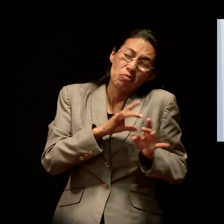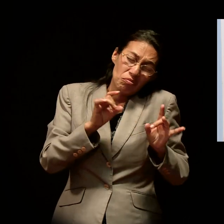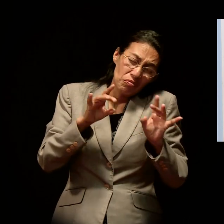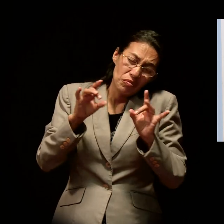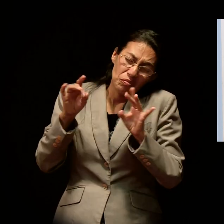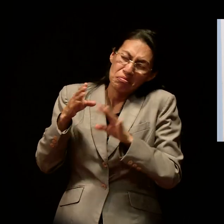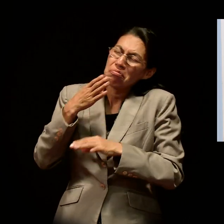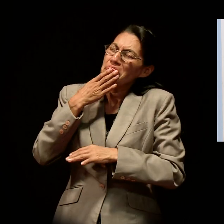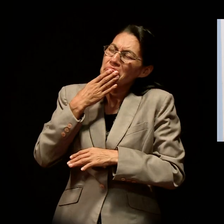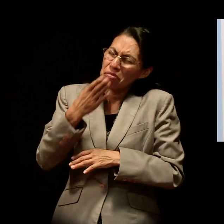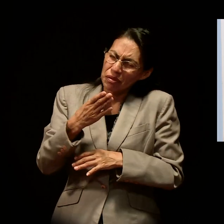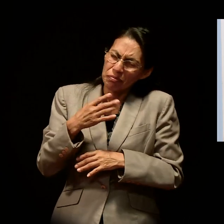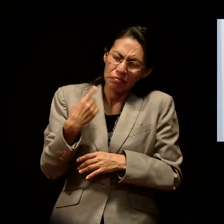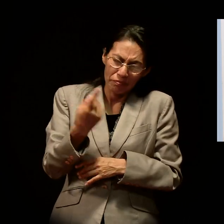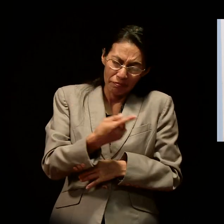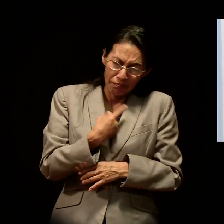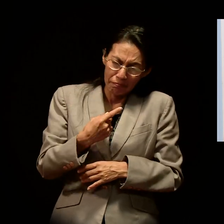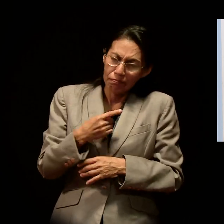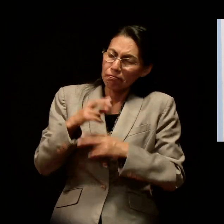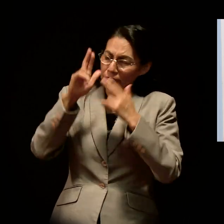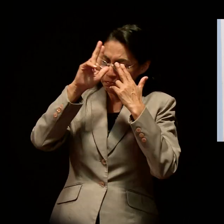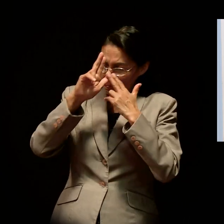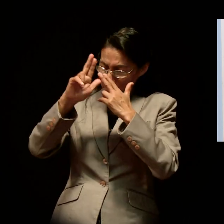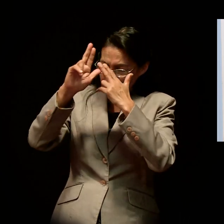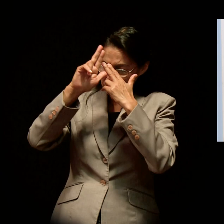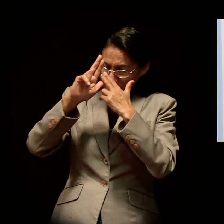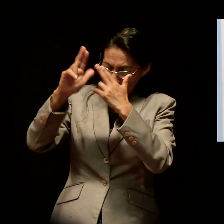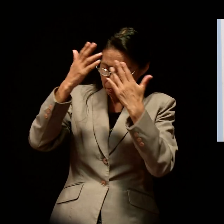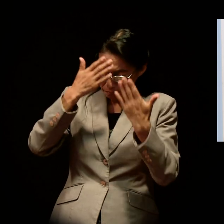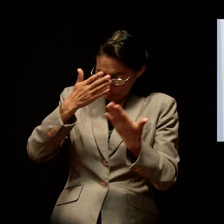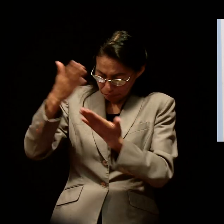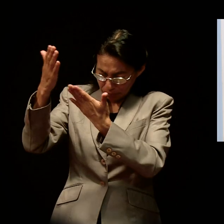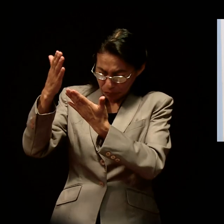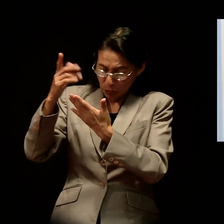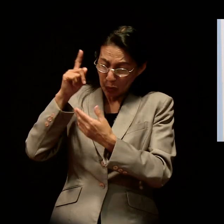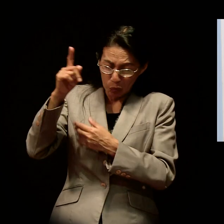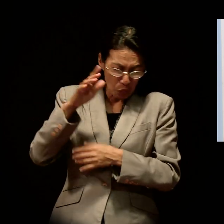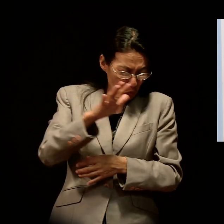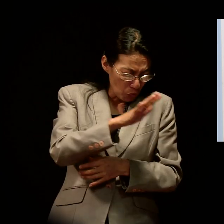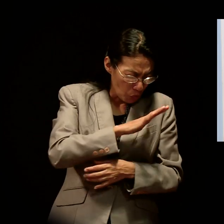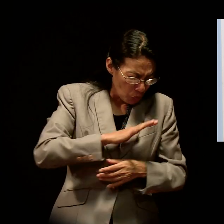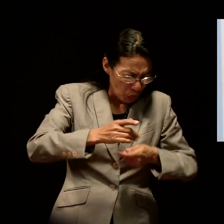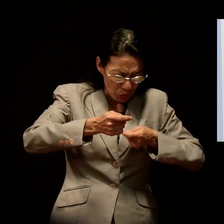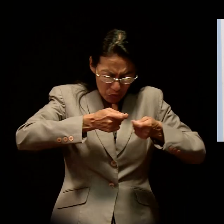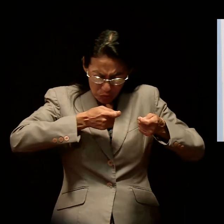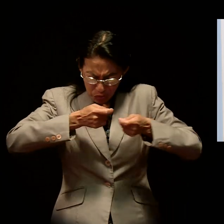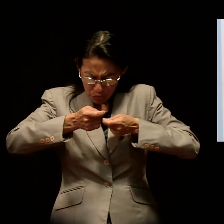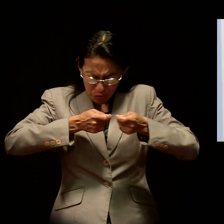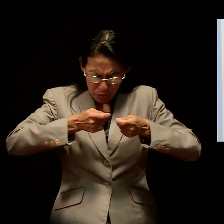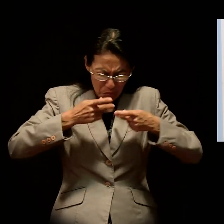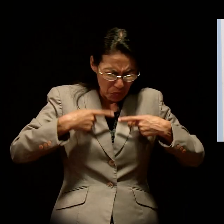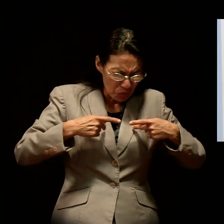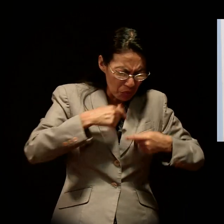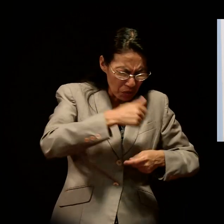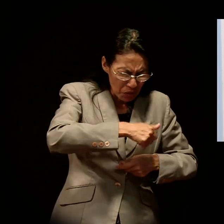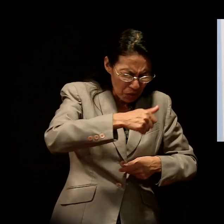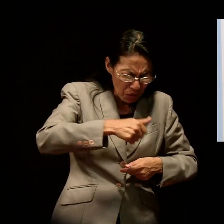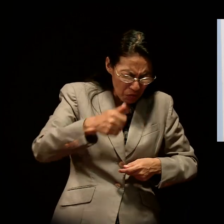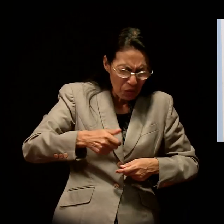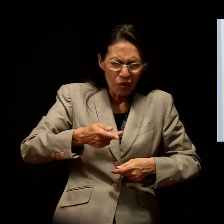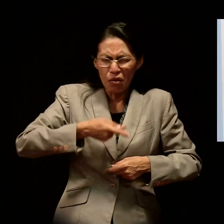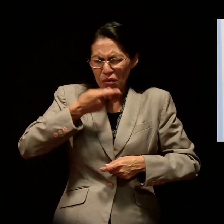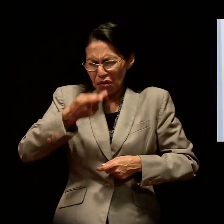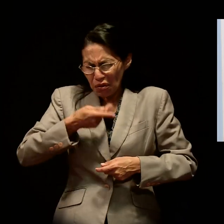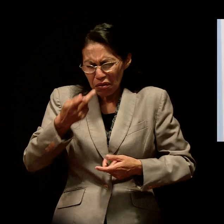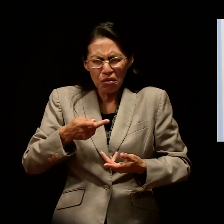amamos ninguna cosa nos ocurre si no es para nuestro bien Le damos la honra porque tú sigues en el control de